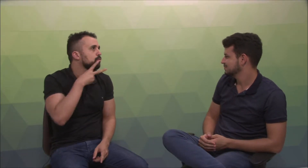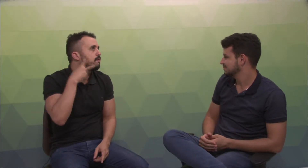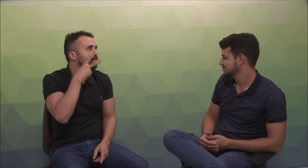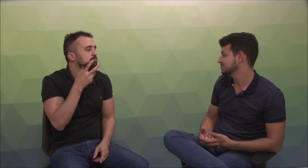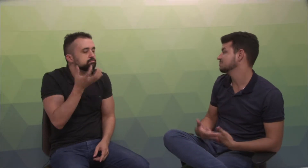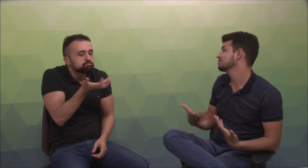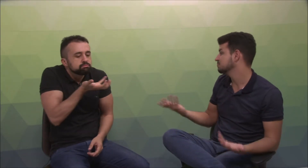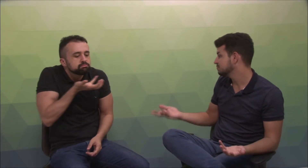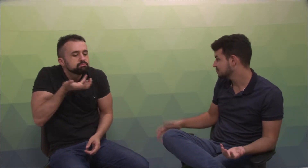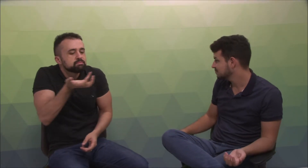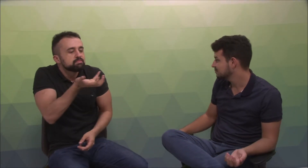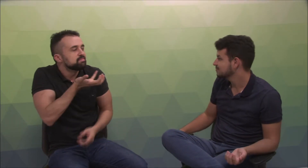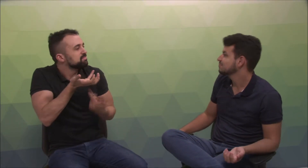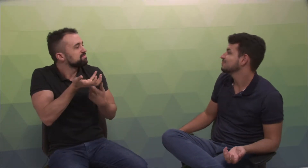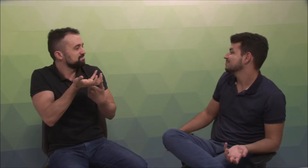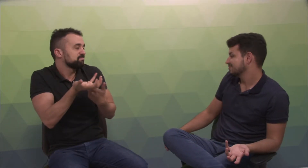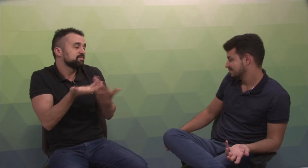Também acontece uma taça de vinho.